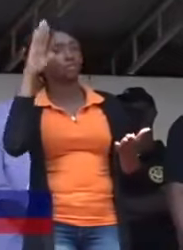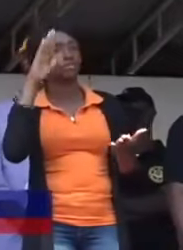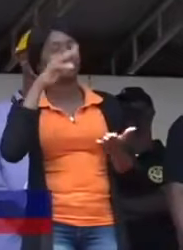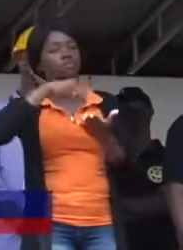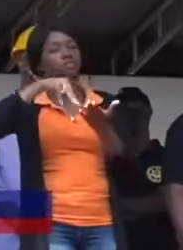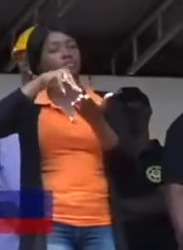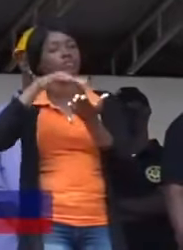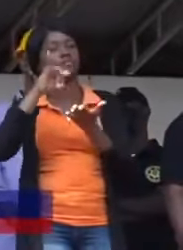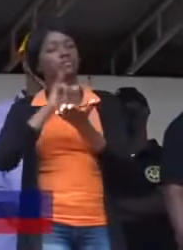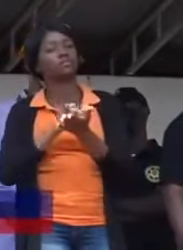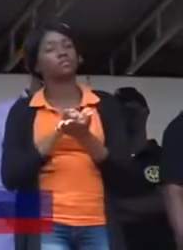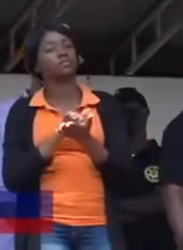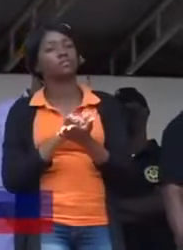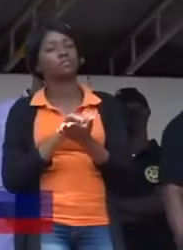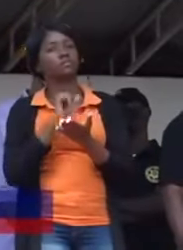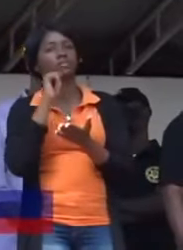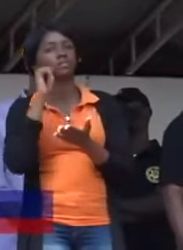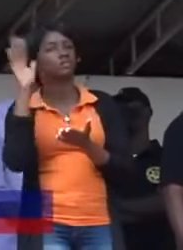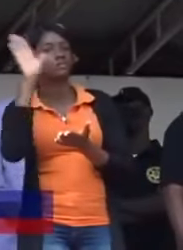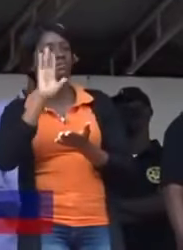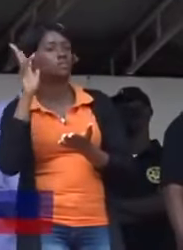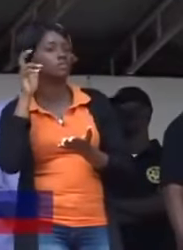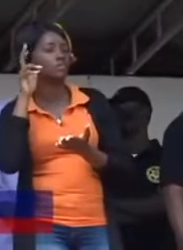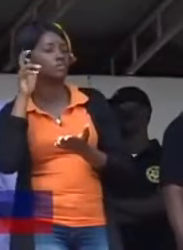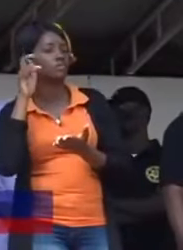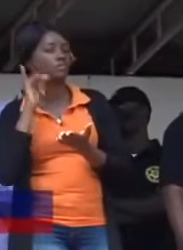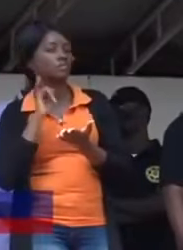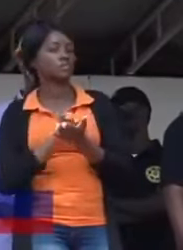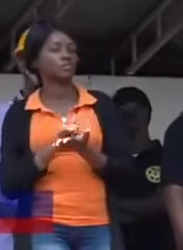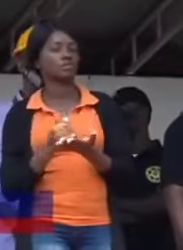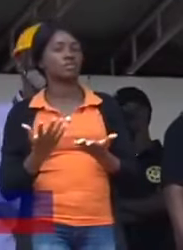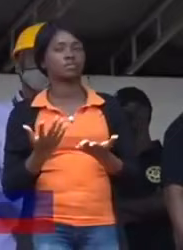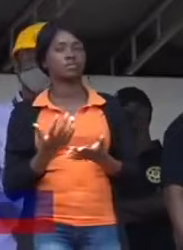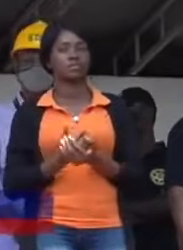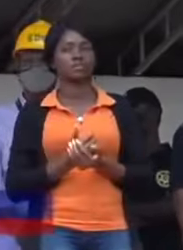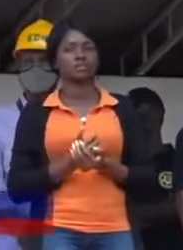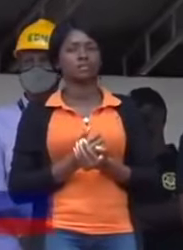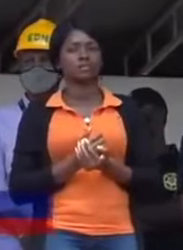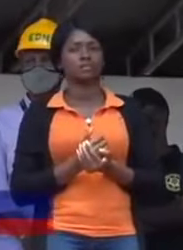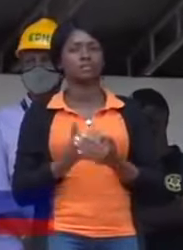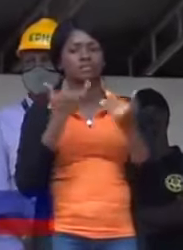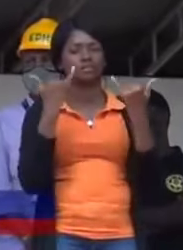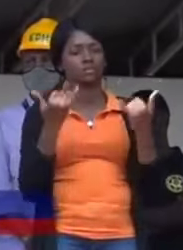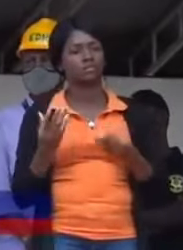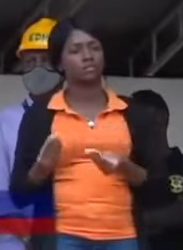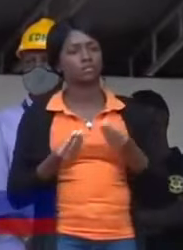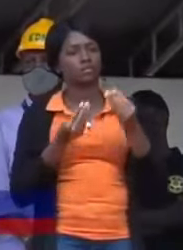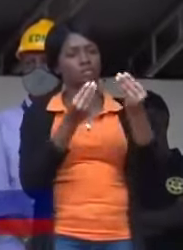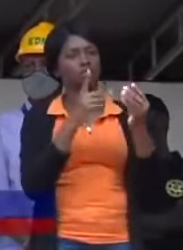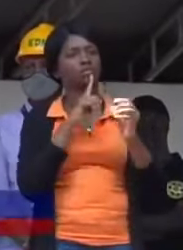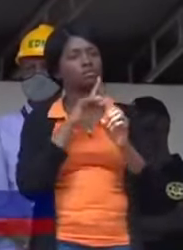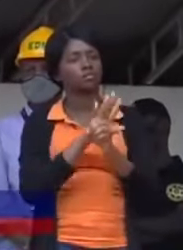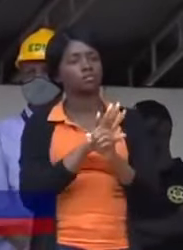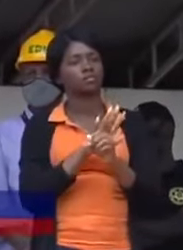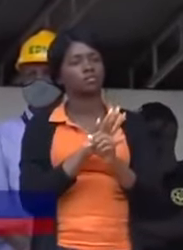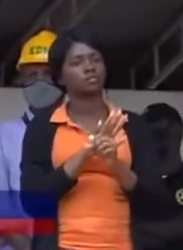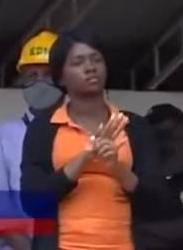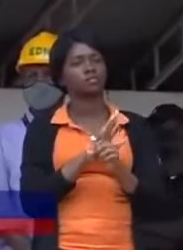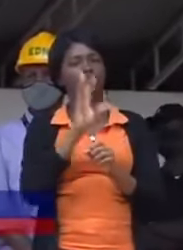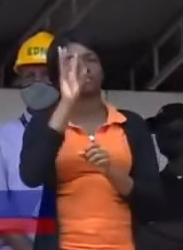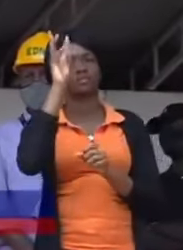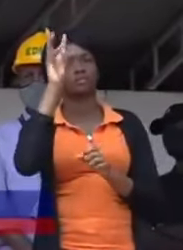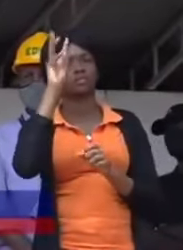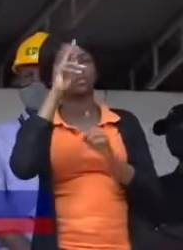ça, yo pas jamais entendre bruit ça dans oreilles yo. Jodi a m'ban nou garanti, à partir du